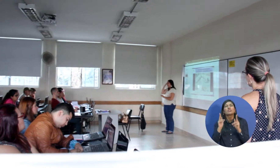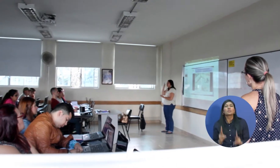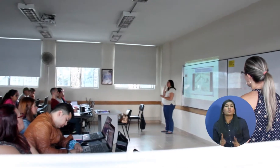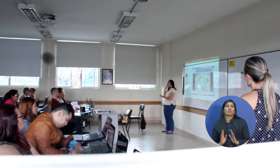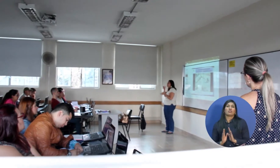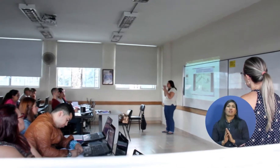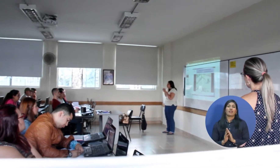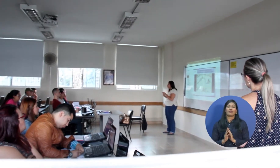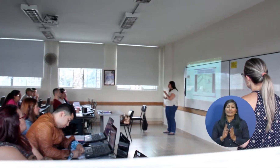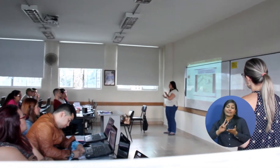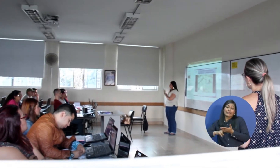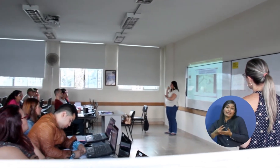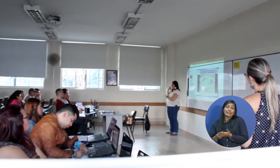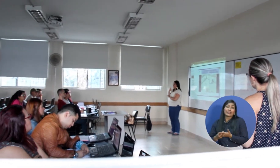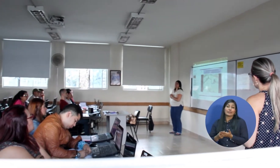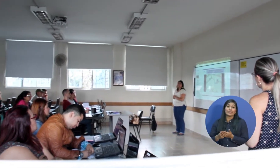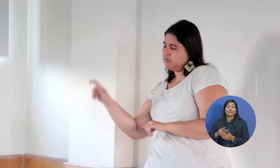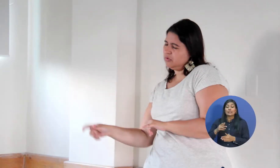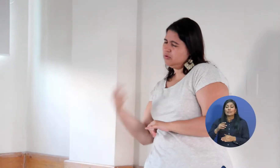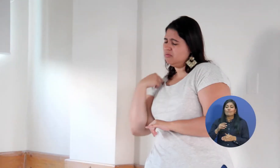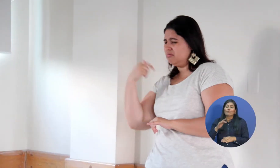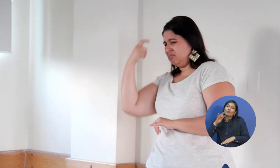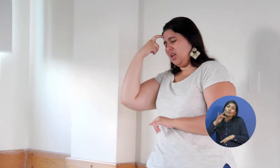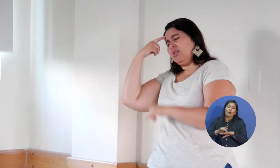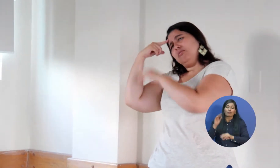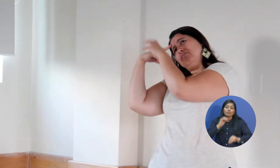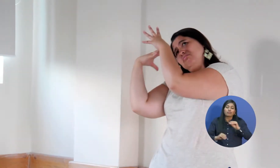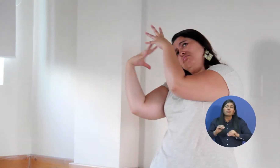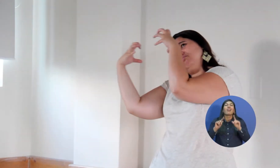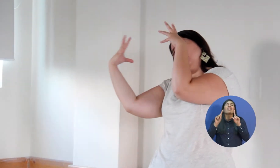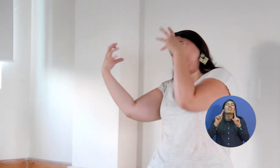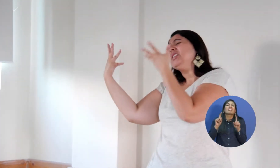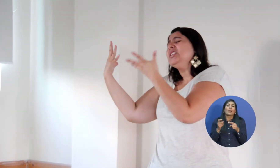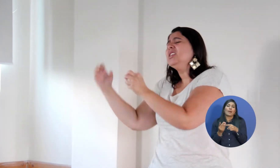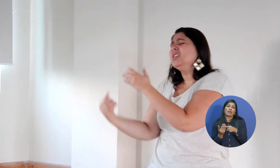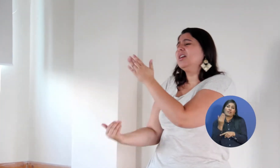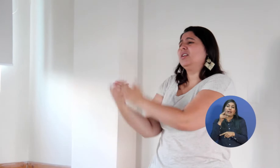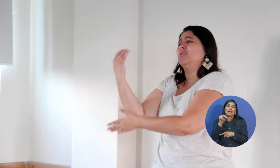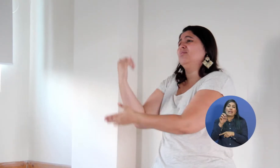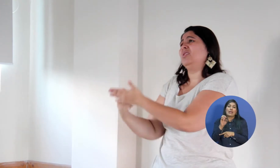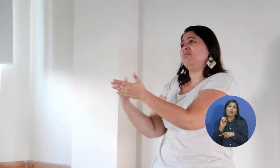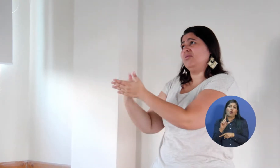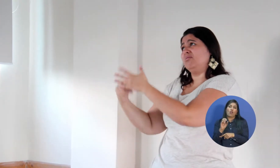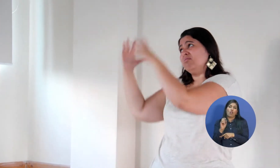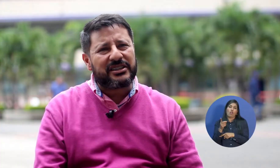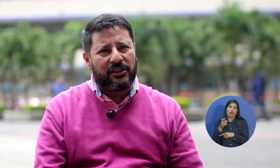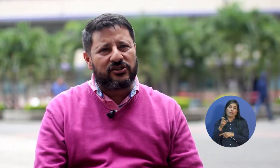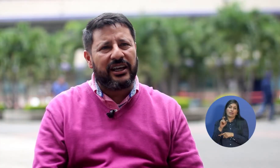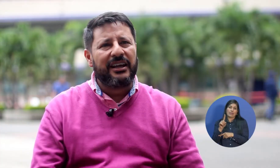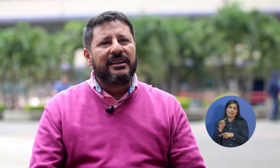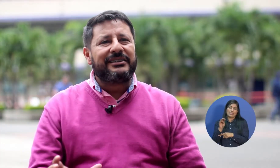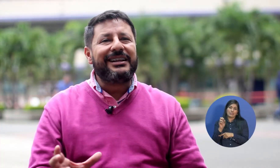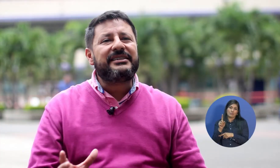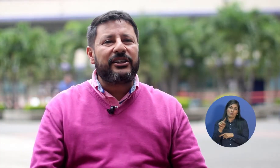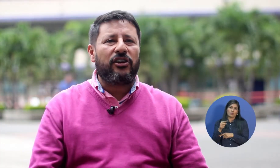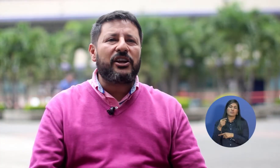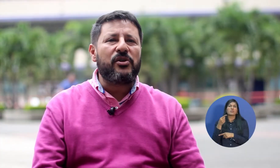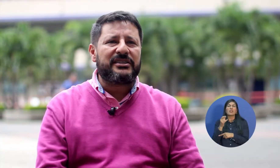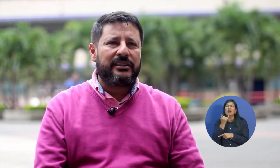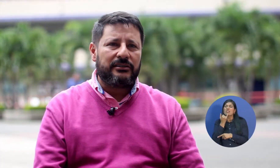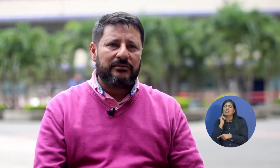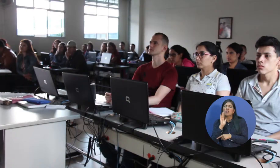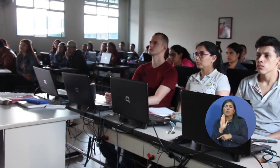intérpretes tenemos que empezar a trabajar algo que se llama neologismos, que trabajamos mucho, que es para solucionar algunos vacíos del